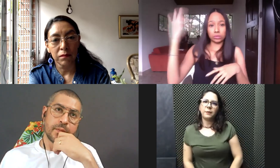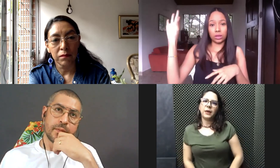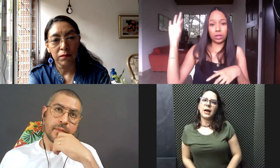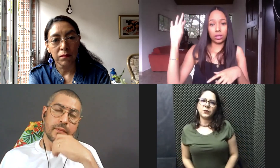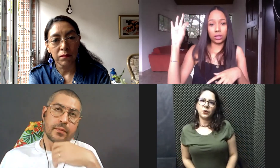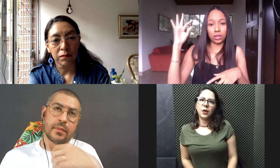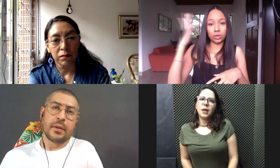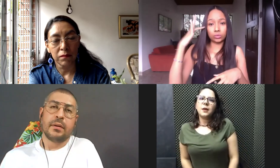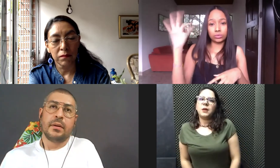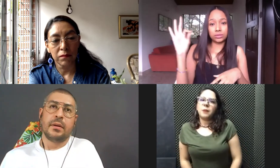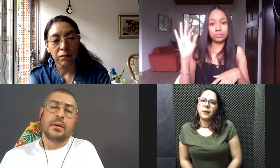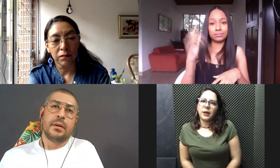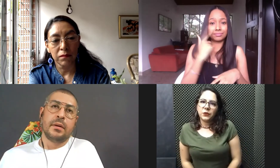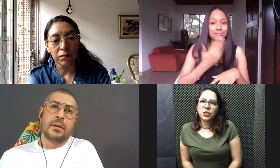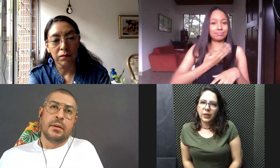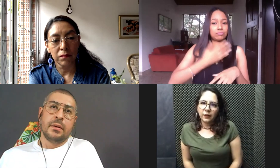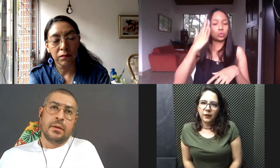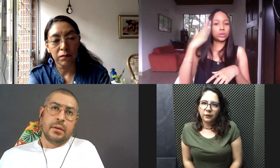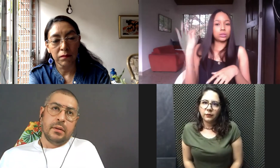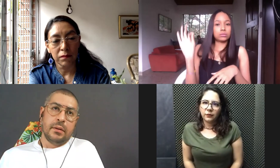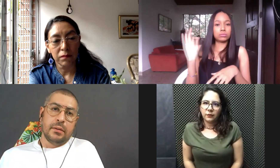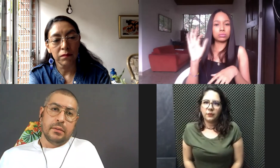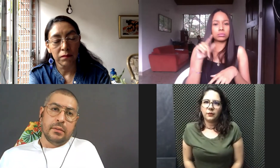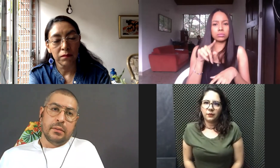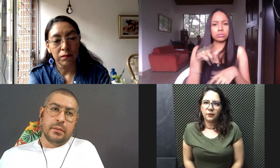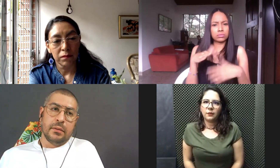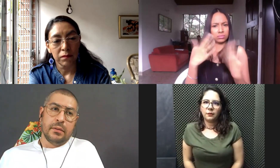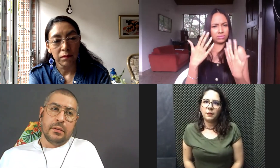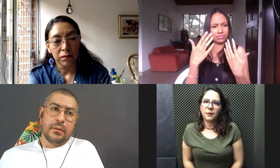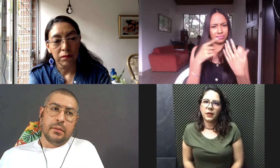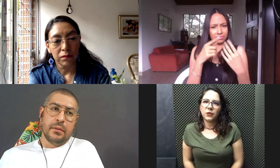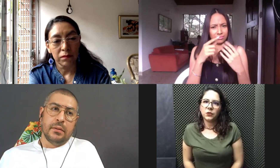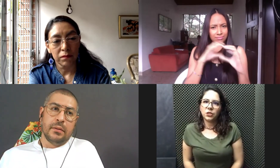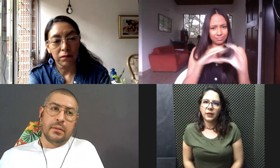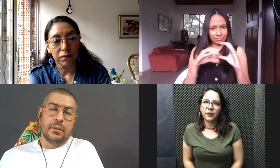en mi caso, mi mamá es oyente